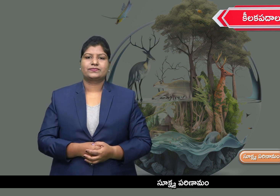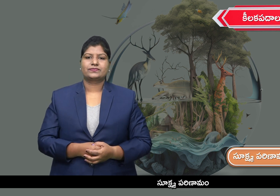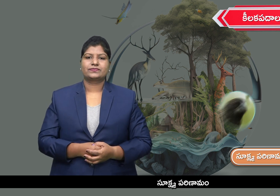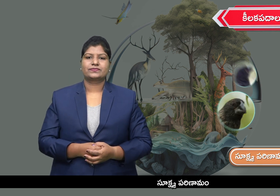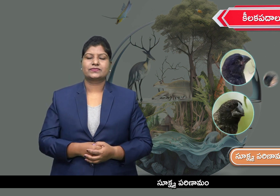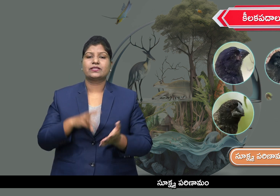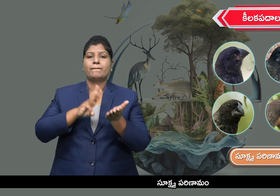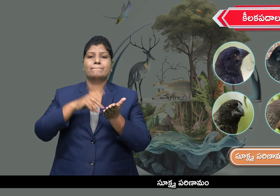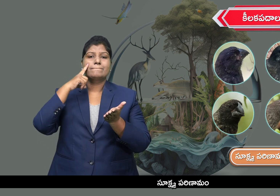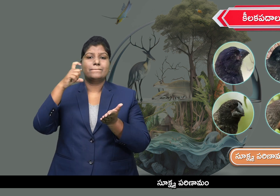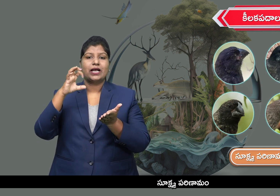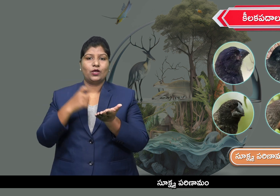సూక్ష్మ పరిణామం,